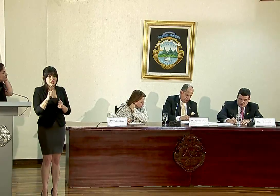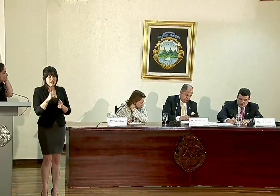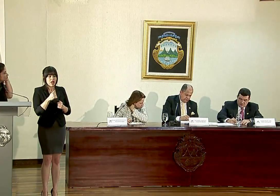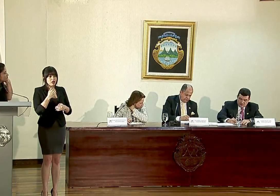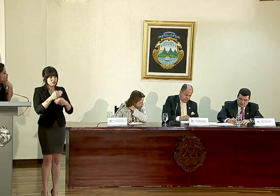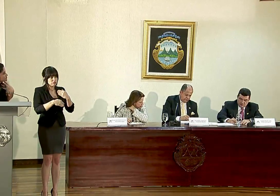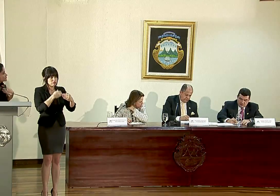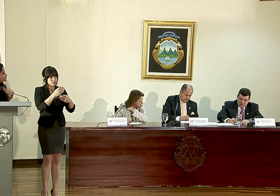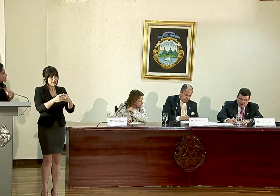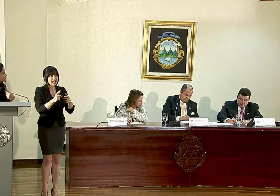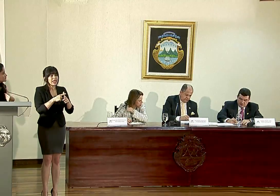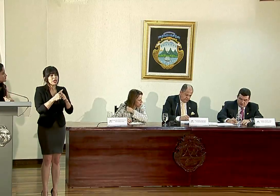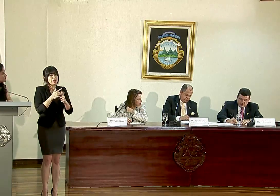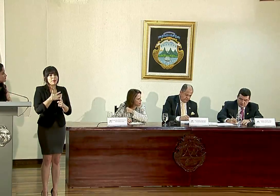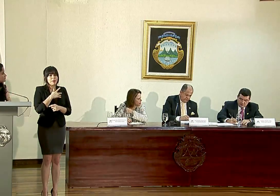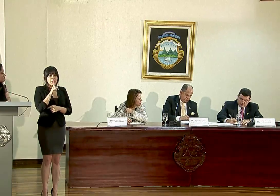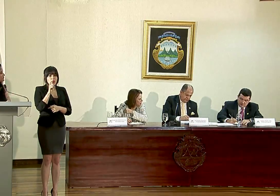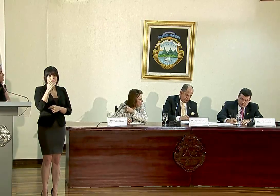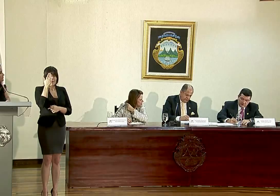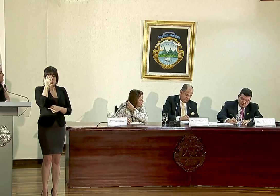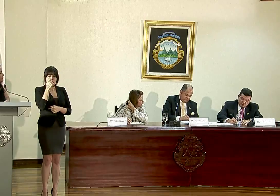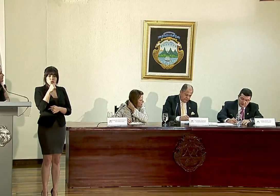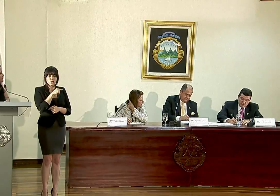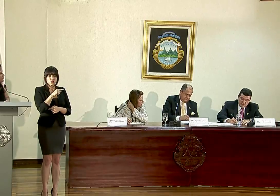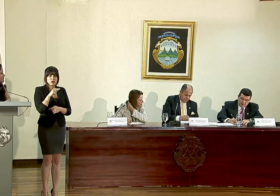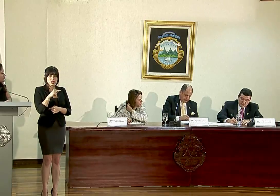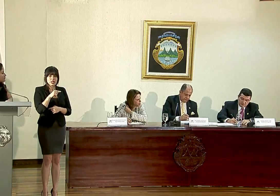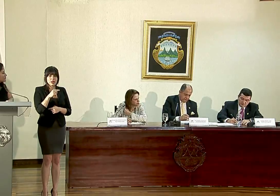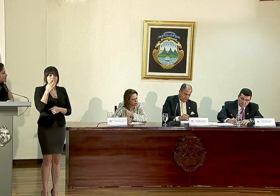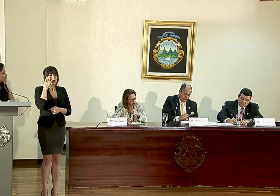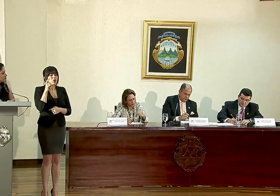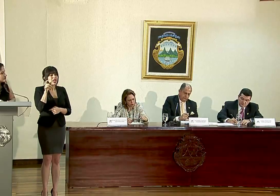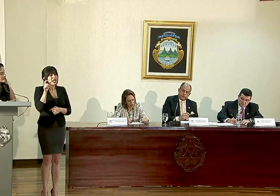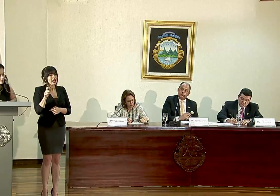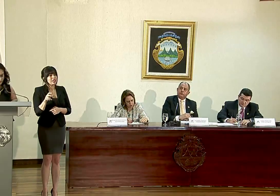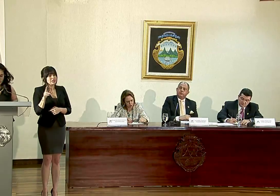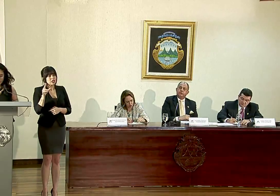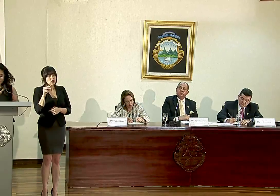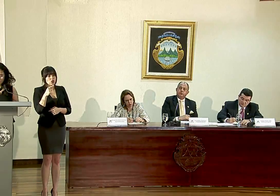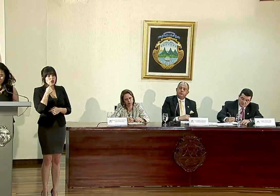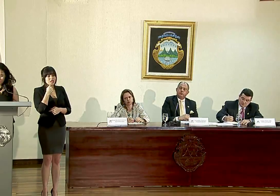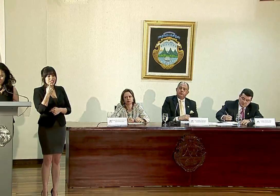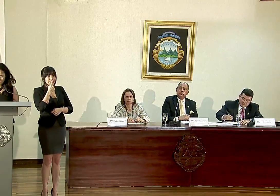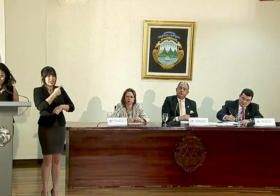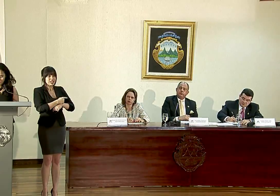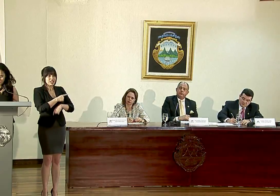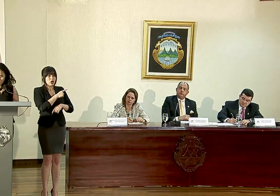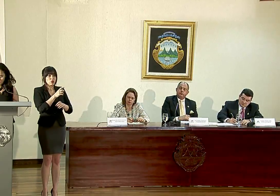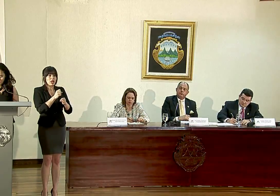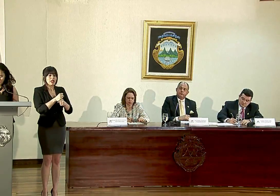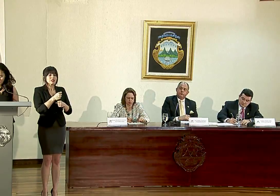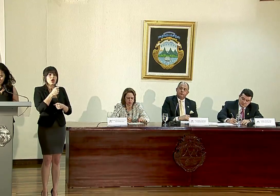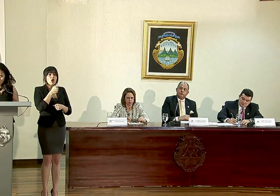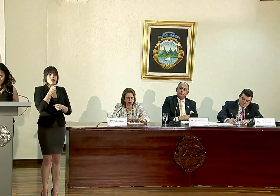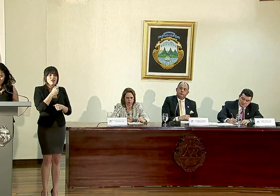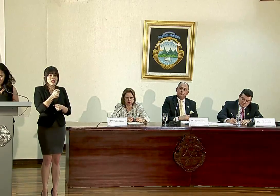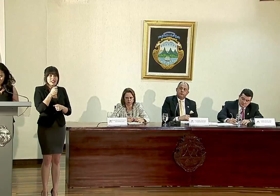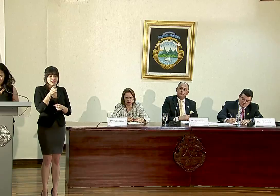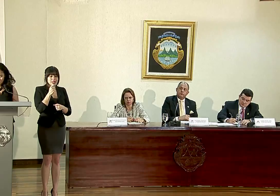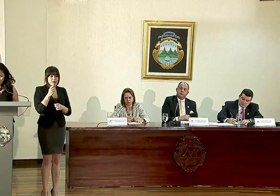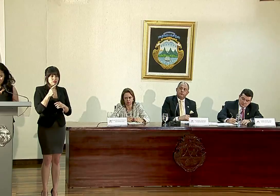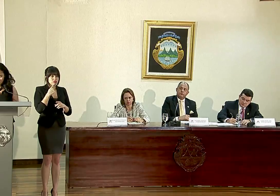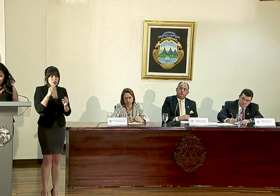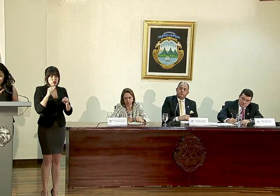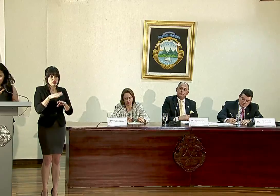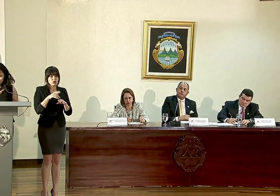adelante entonces mi pregunta es por qué ustedes por qué ella no se menciona el día que ustedes hacen la conferencia de prensa acá no se menciona